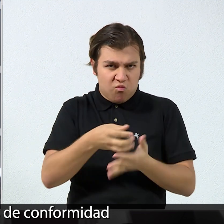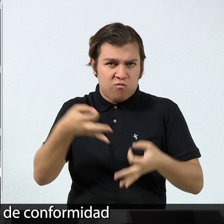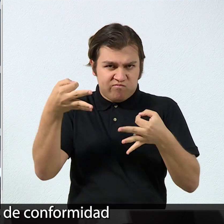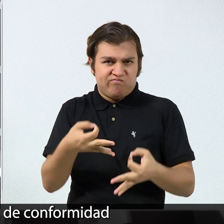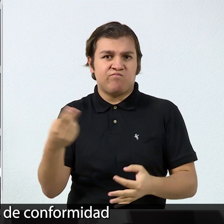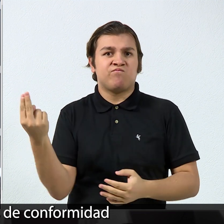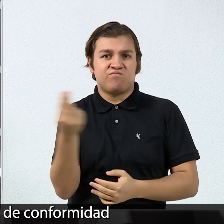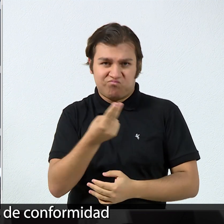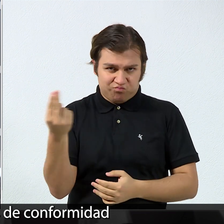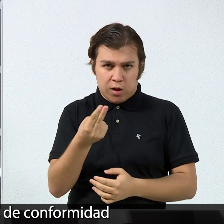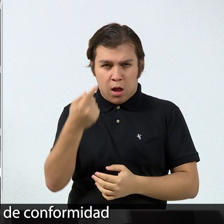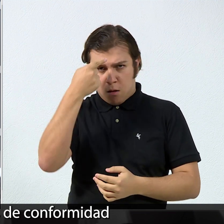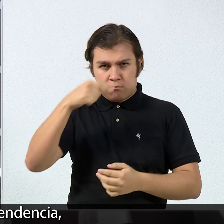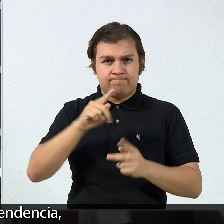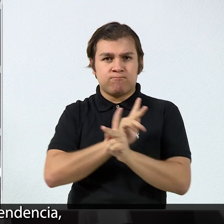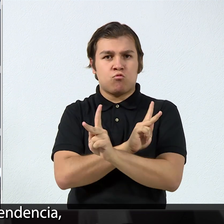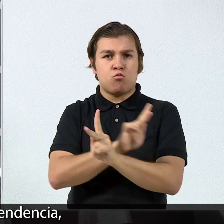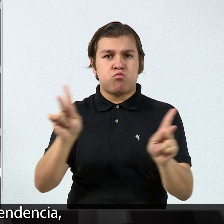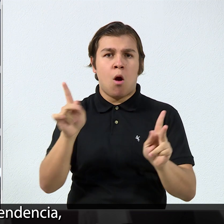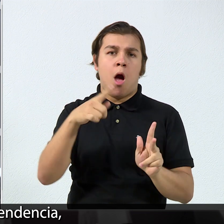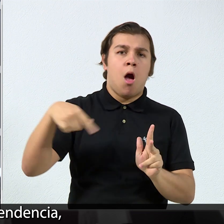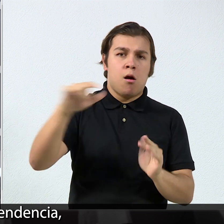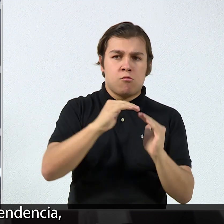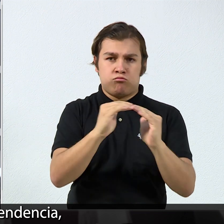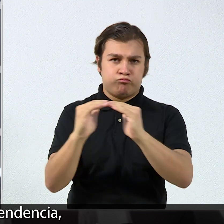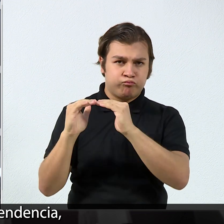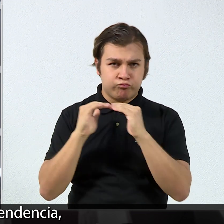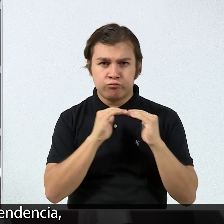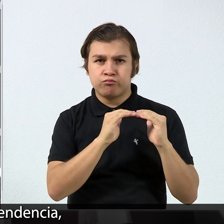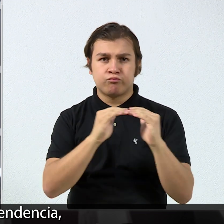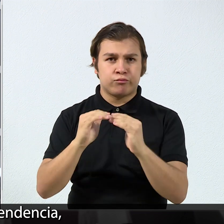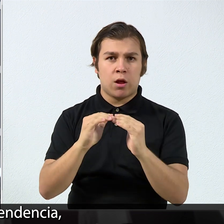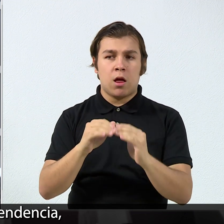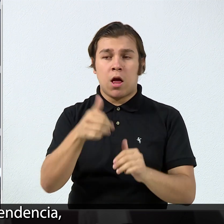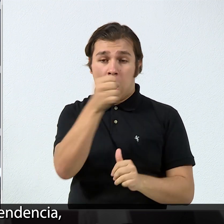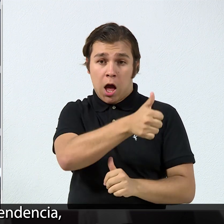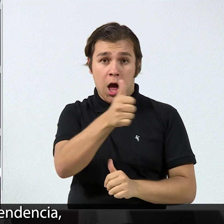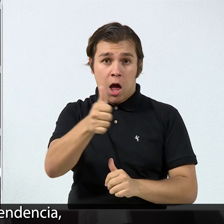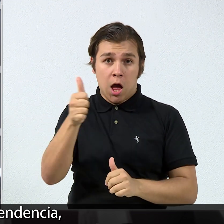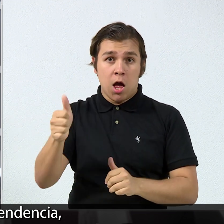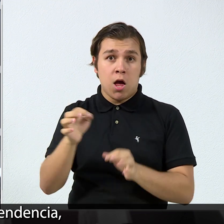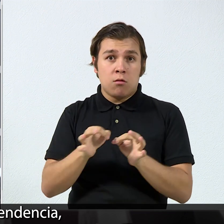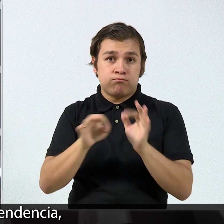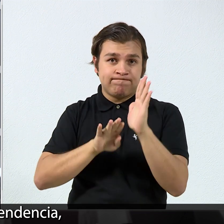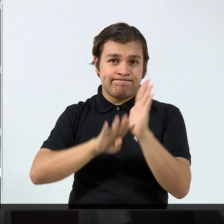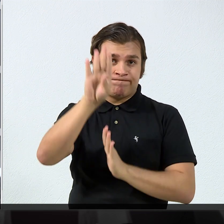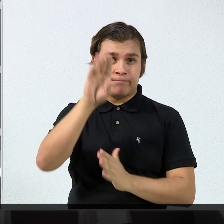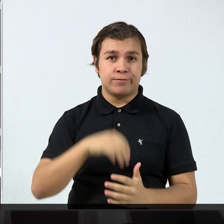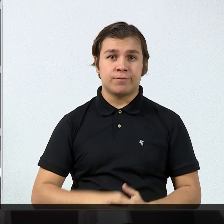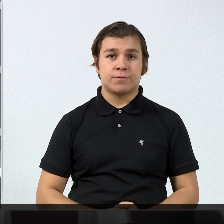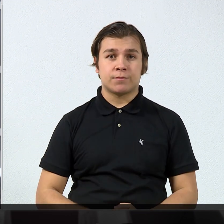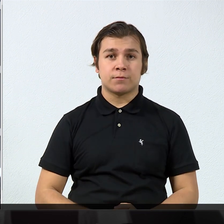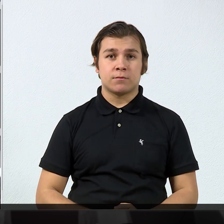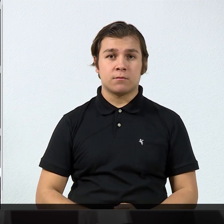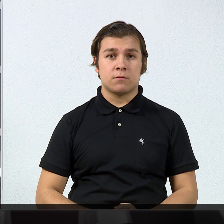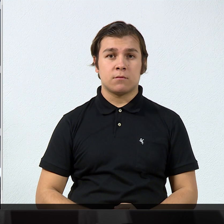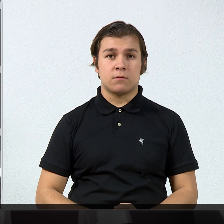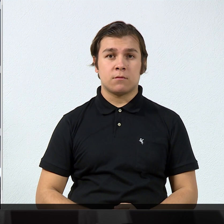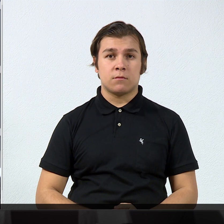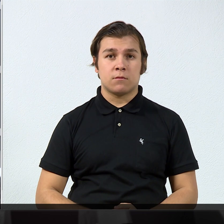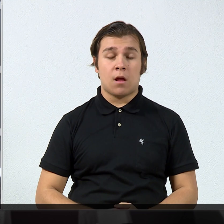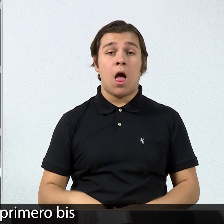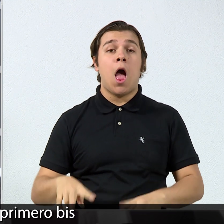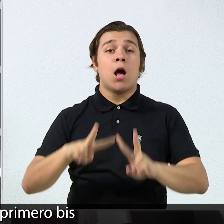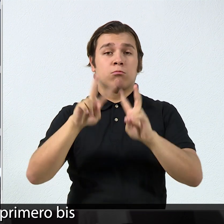los principios de universalidad, interdependencia, indivisibilidad y progresividad. Se adiciona al